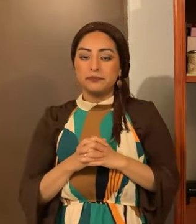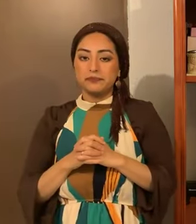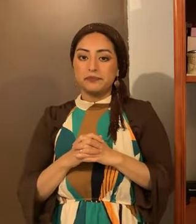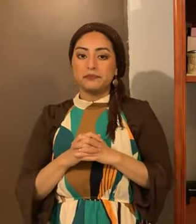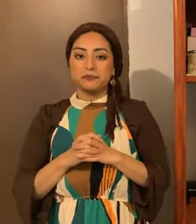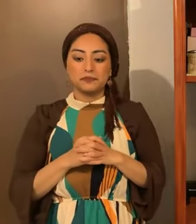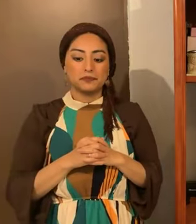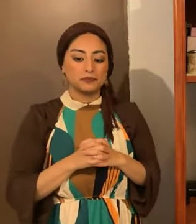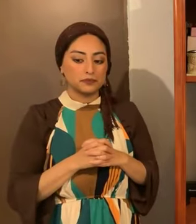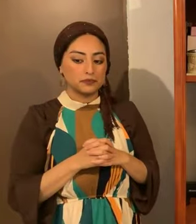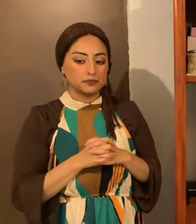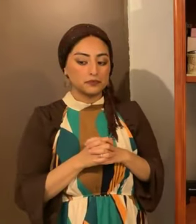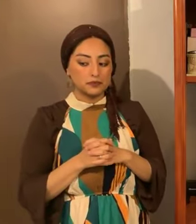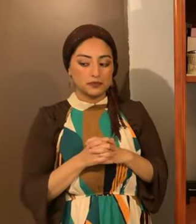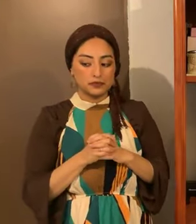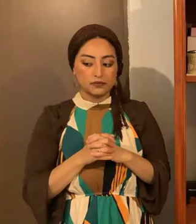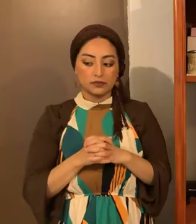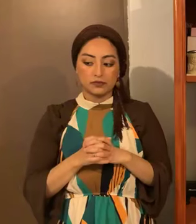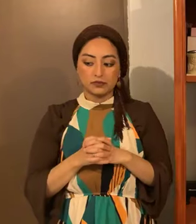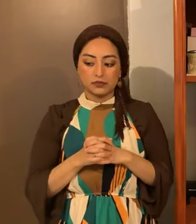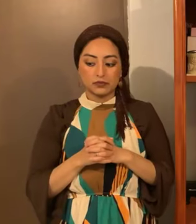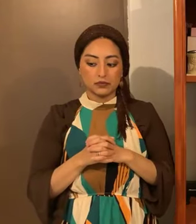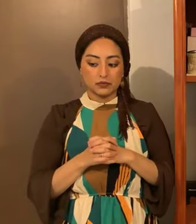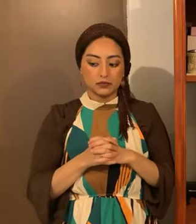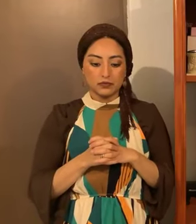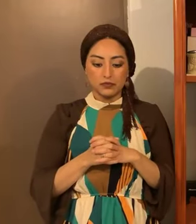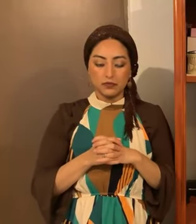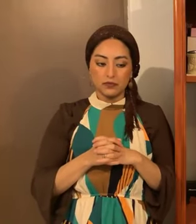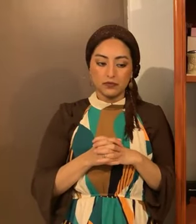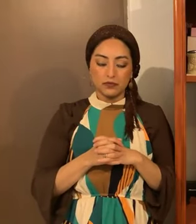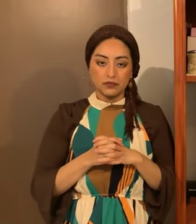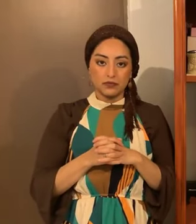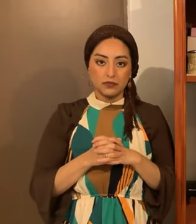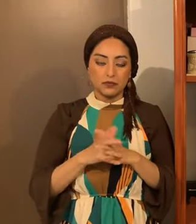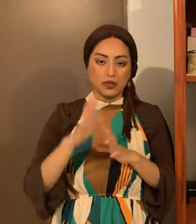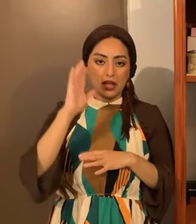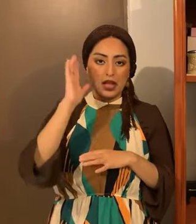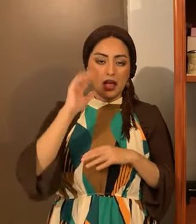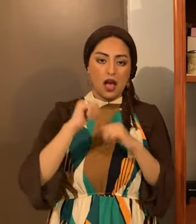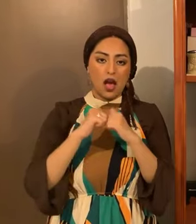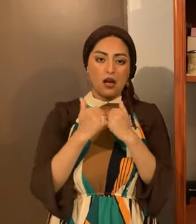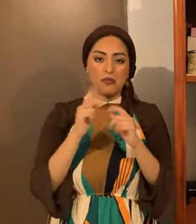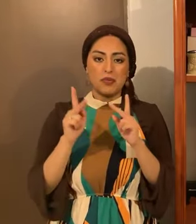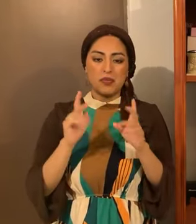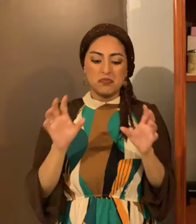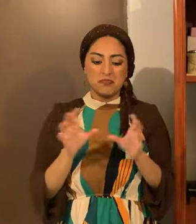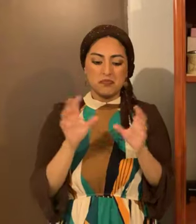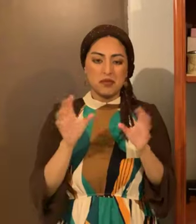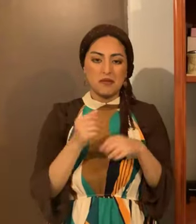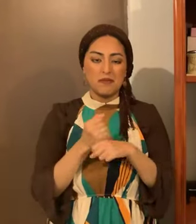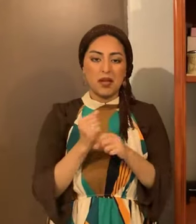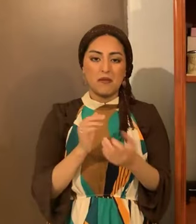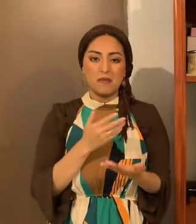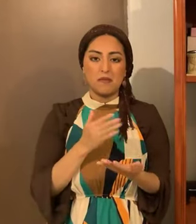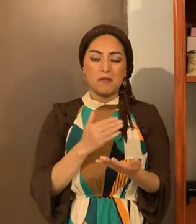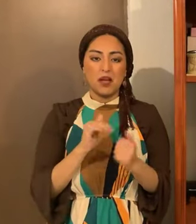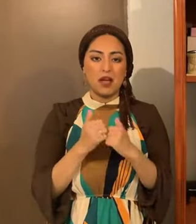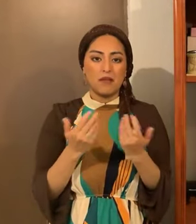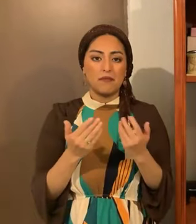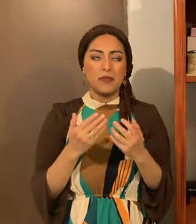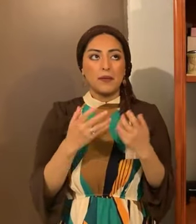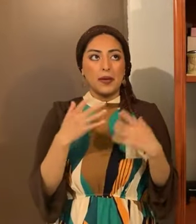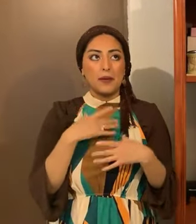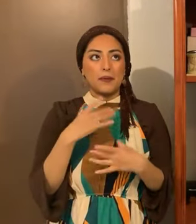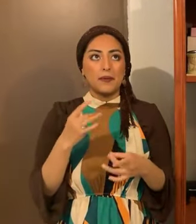qué patrón o forma musical utilizaban en ese tiempo. Todo esto es muy interesante porque